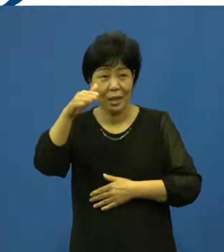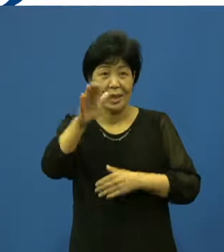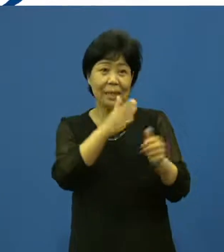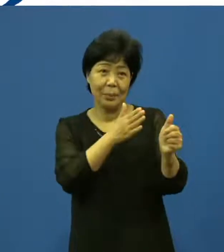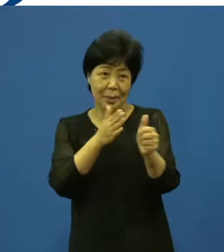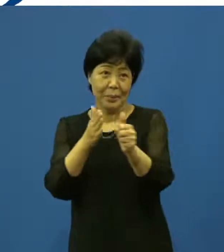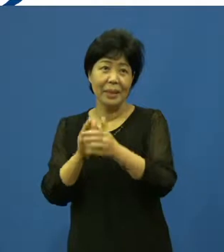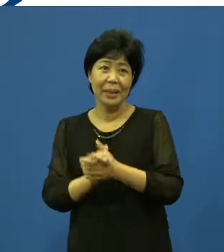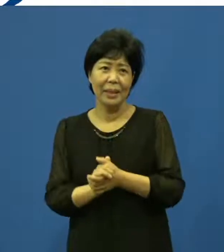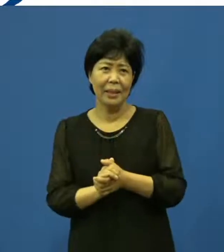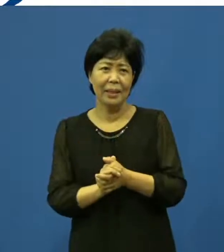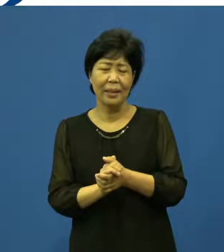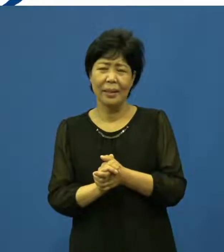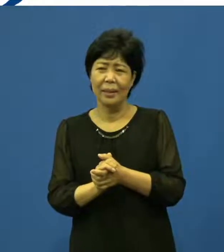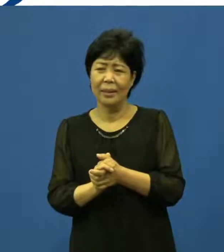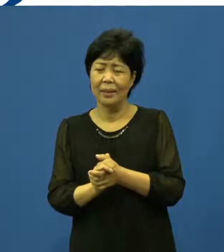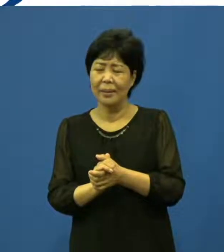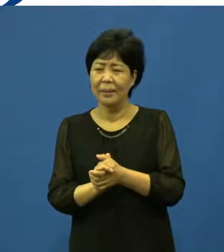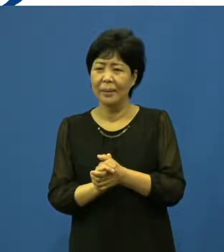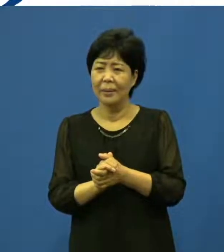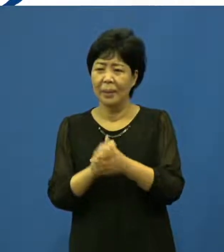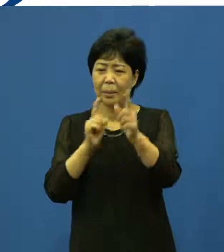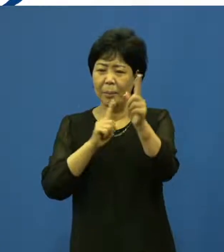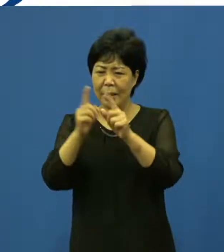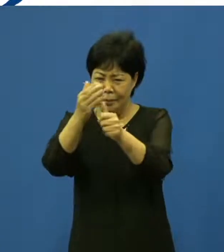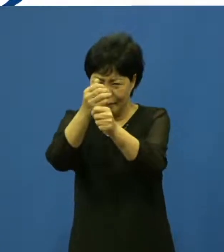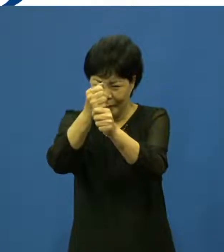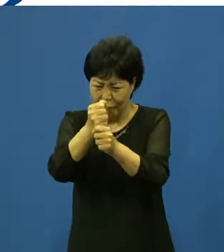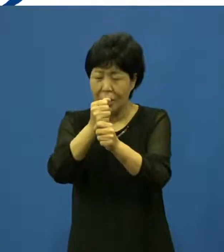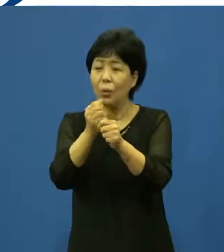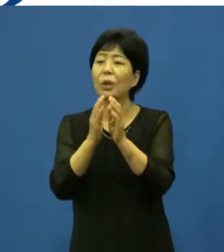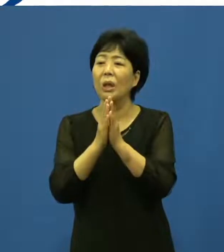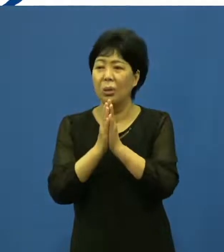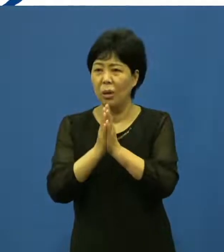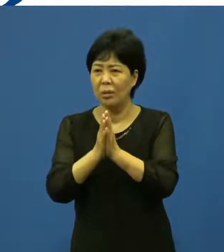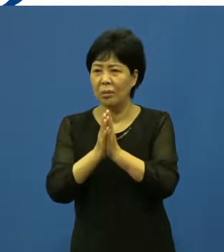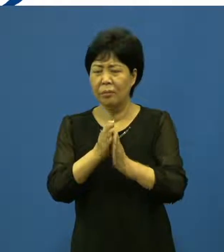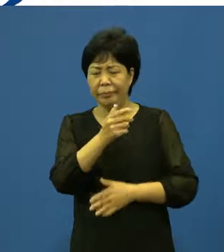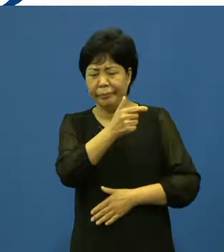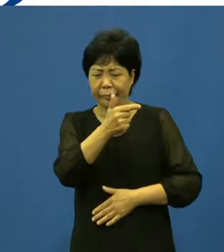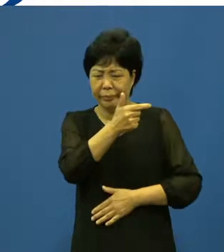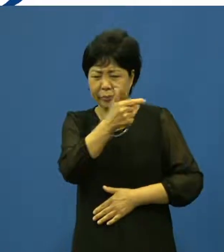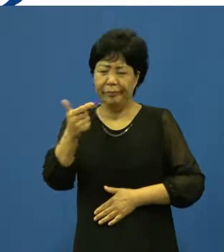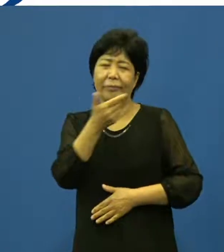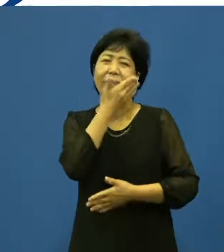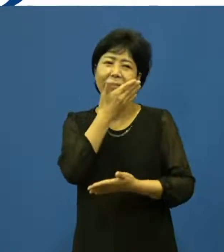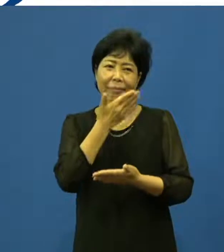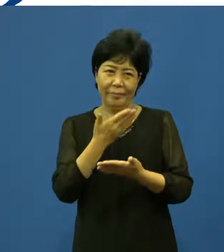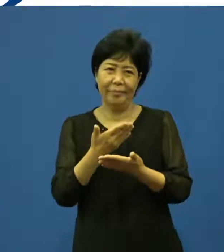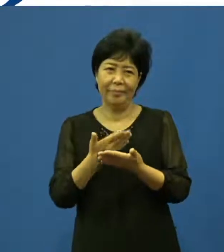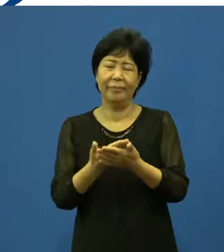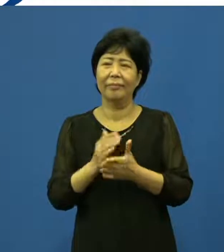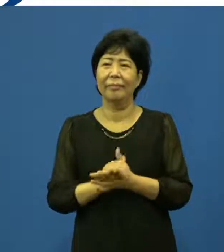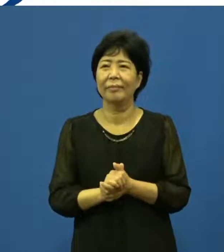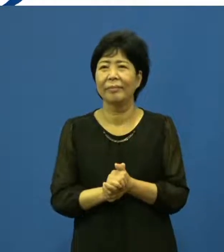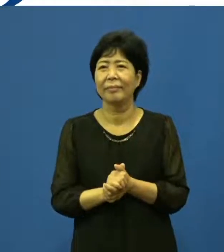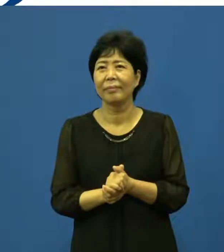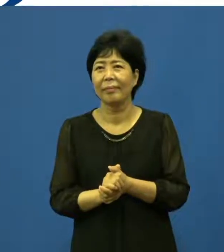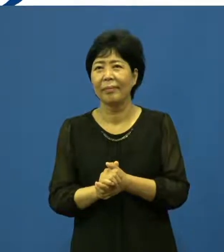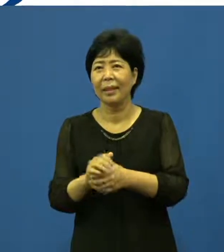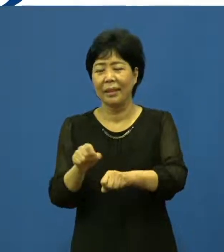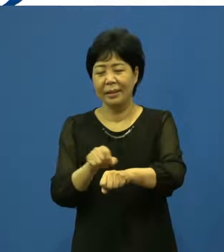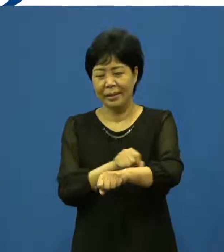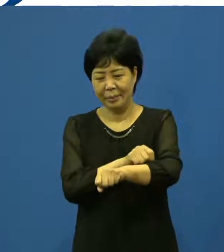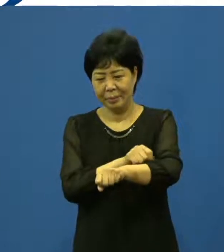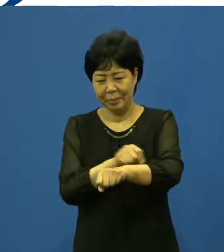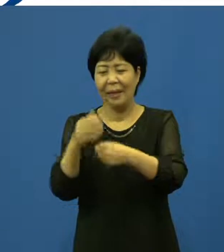말씀을 듣고 기도하는 것 이게 잘 이제 어우러지면 하나님께서 오랫 동안 특별한 은혜를